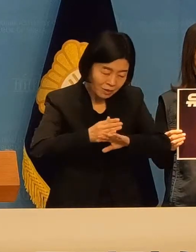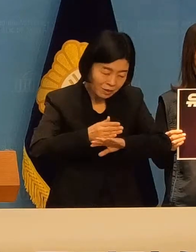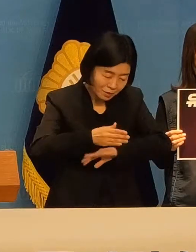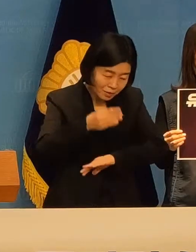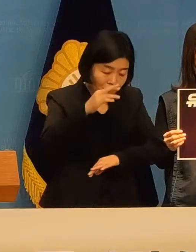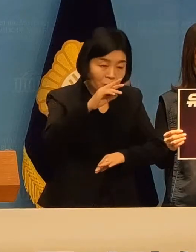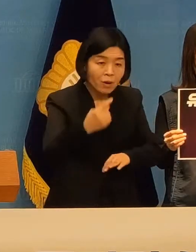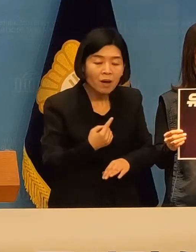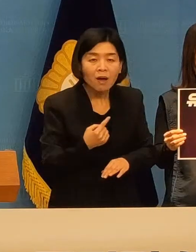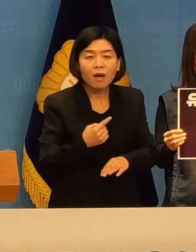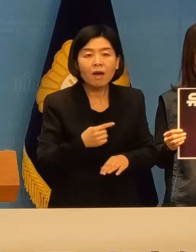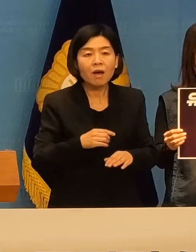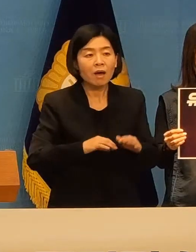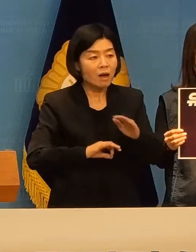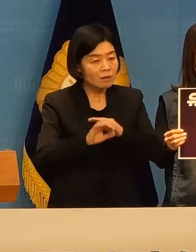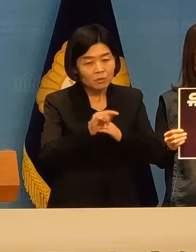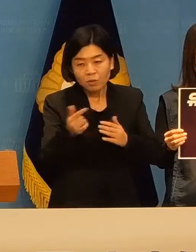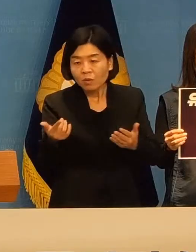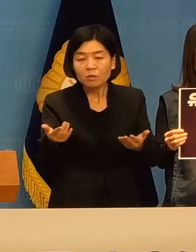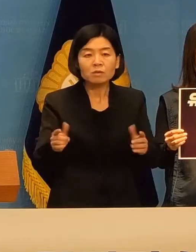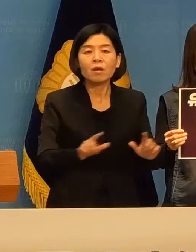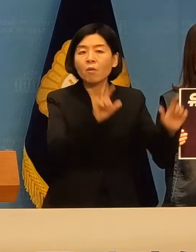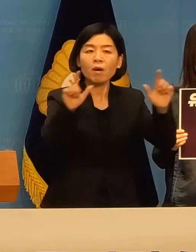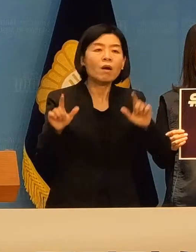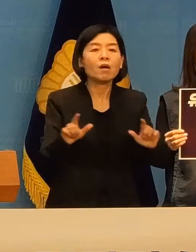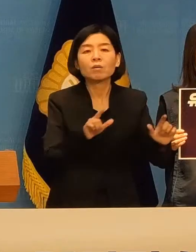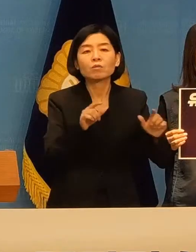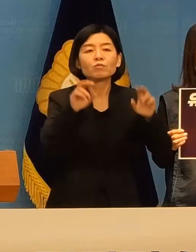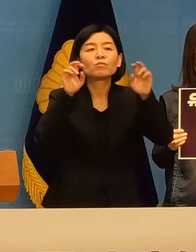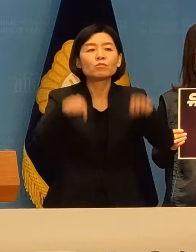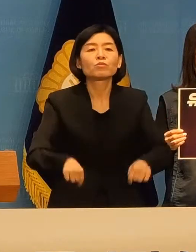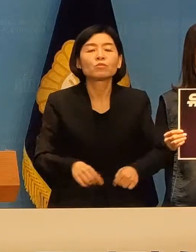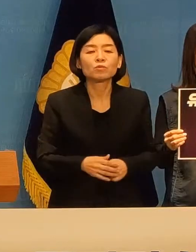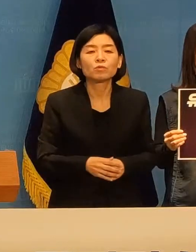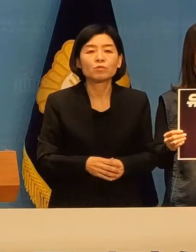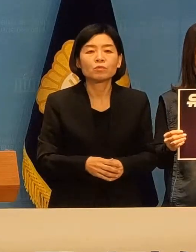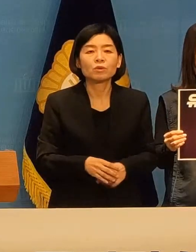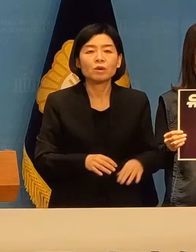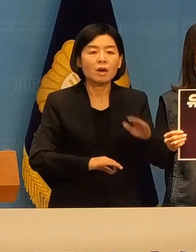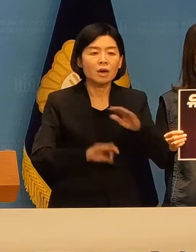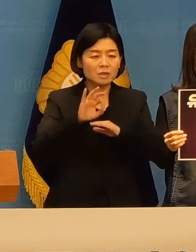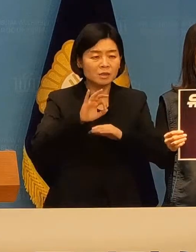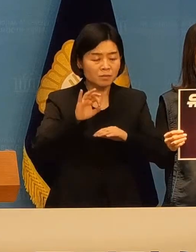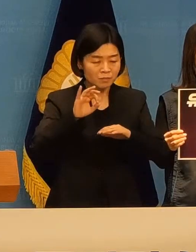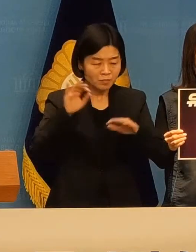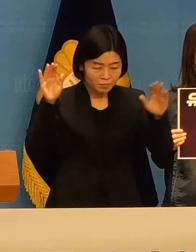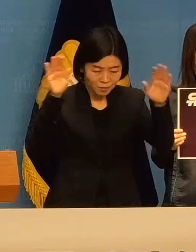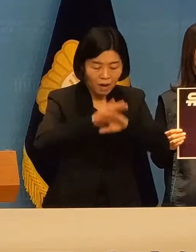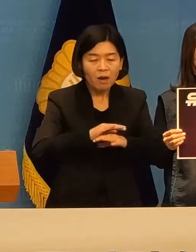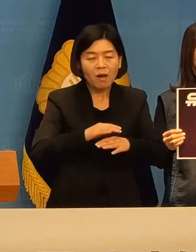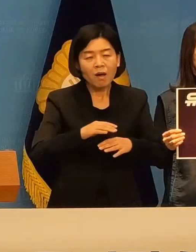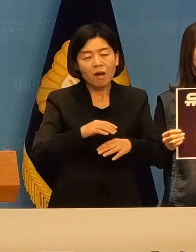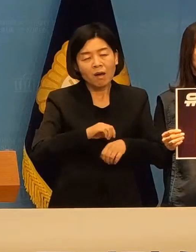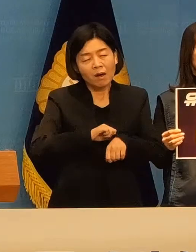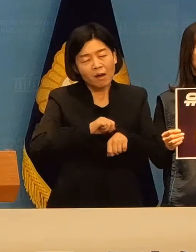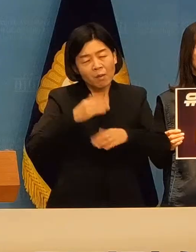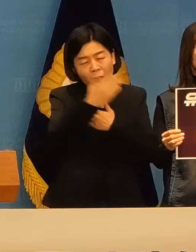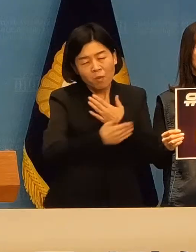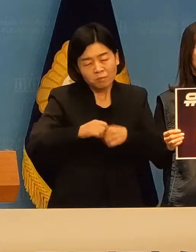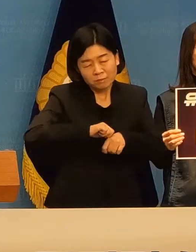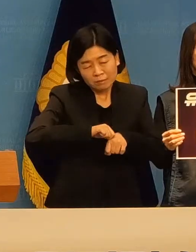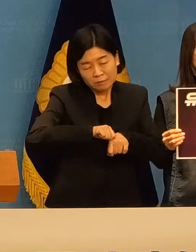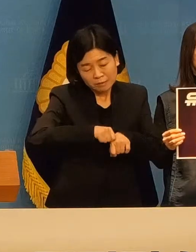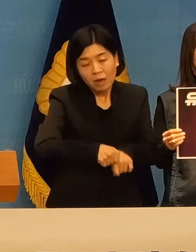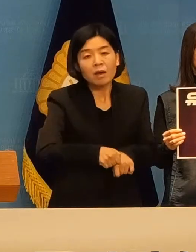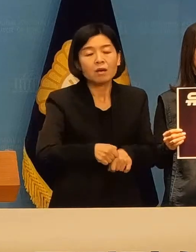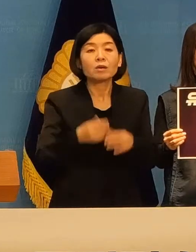아침도 없고 저녁도 없습니다. 그렇게 아침 저녁 다 혹사당하고 나면 쉬는 날에는 온통